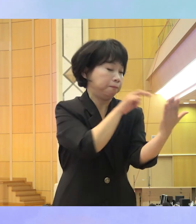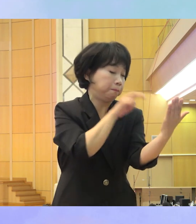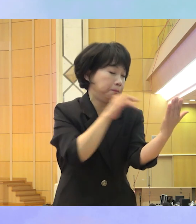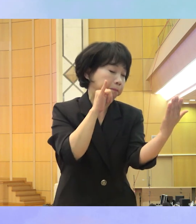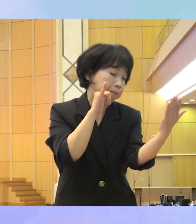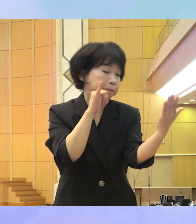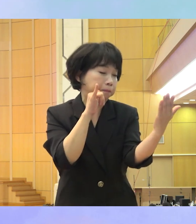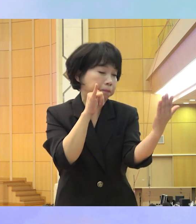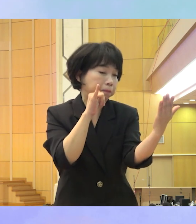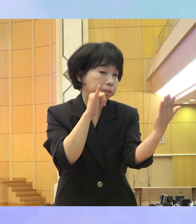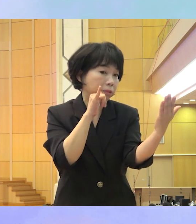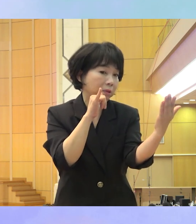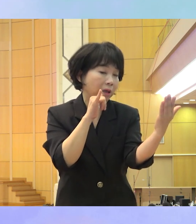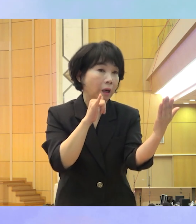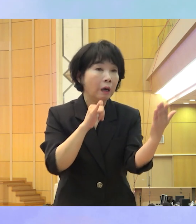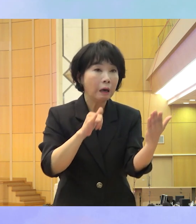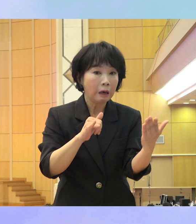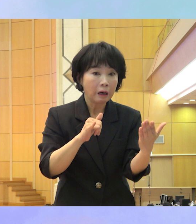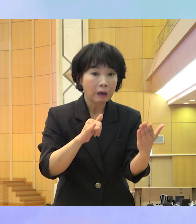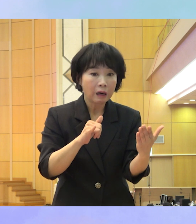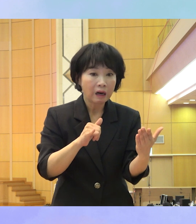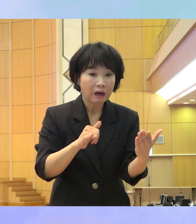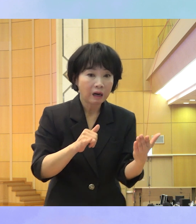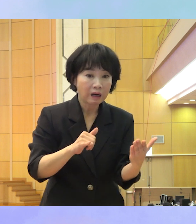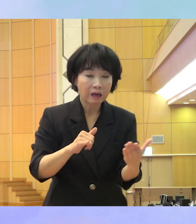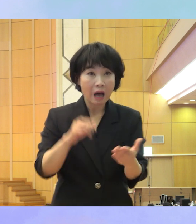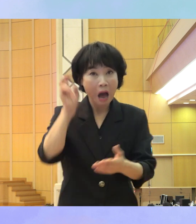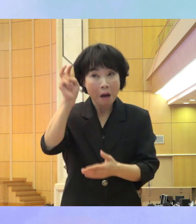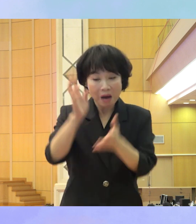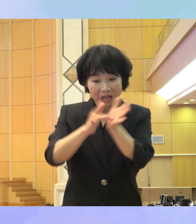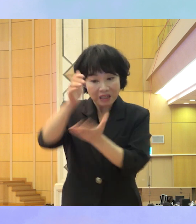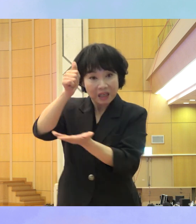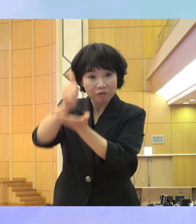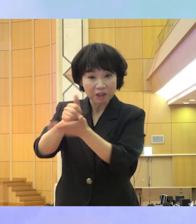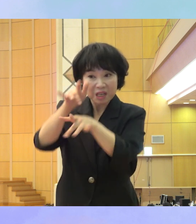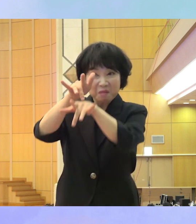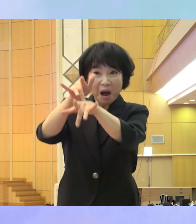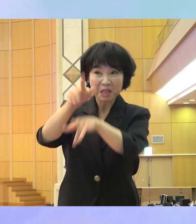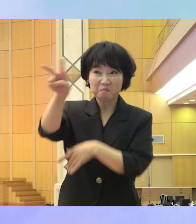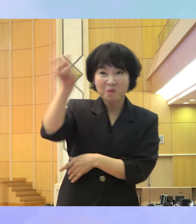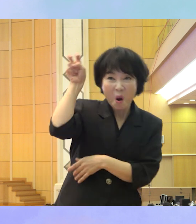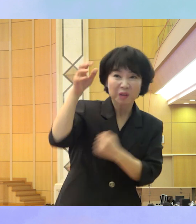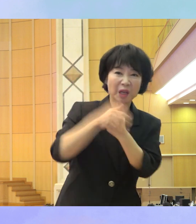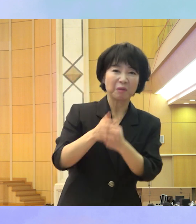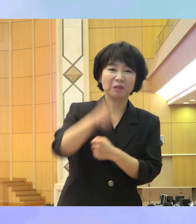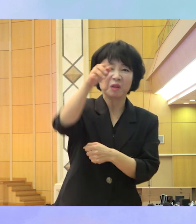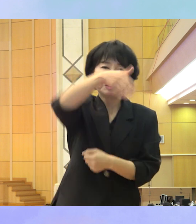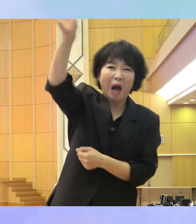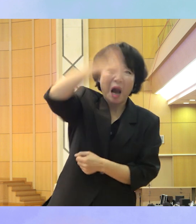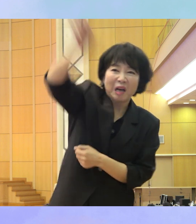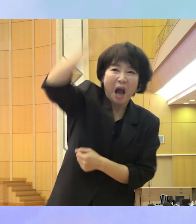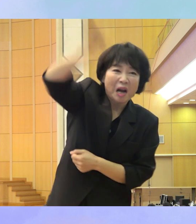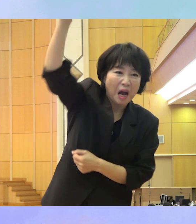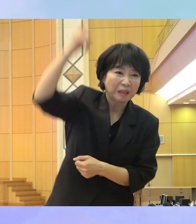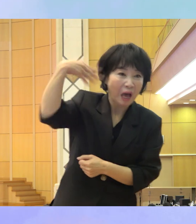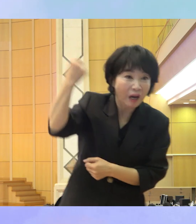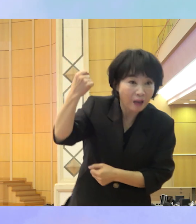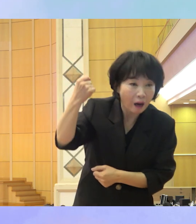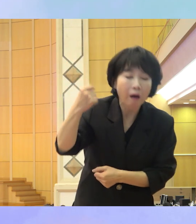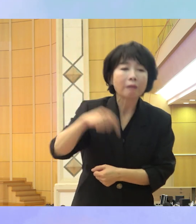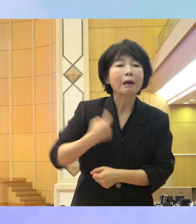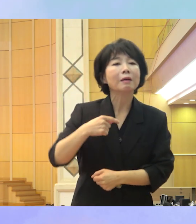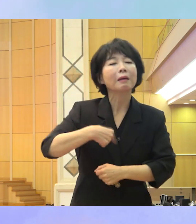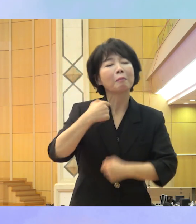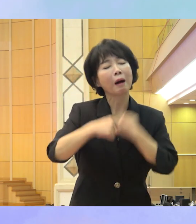때 뒤로 물러가서 배기 싫어서 그랬구나, 그렇게 생각했어요. 읽어도 지멋대로 생각하는